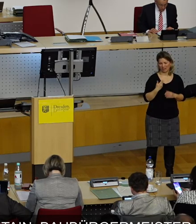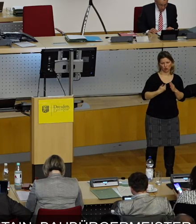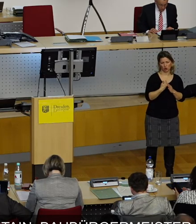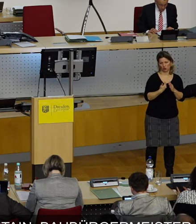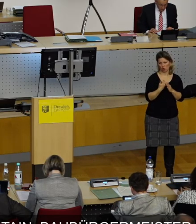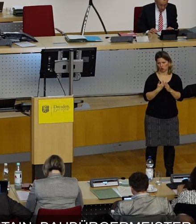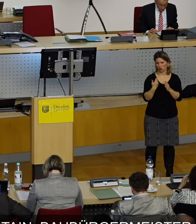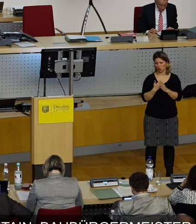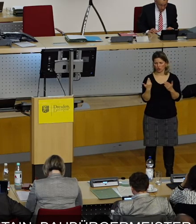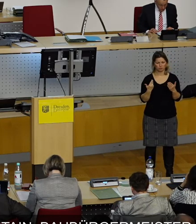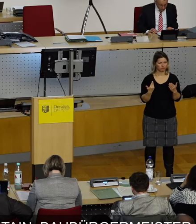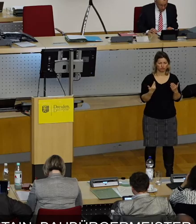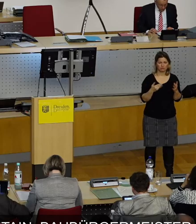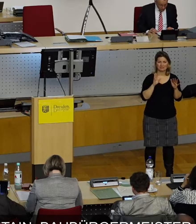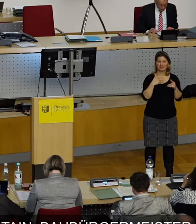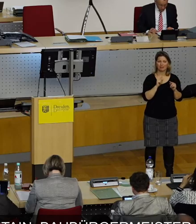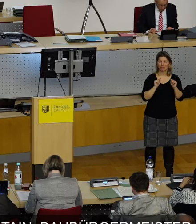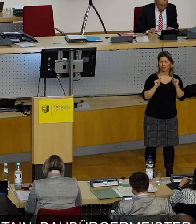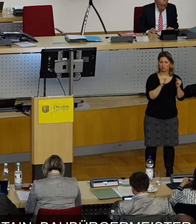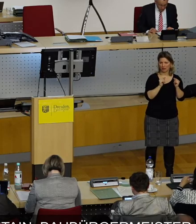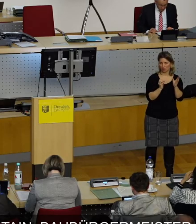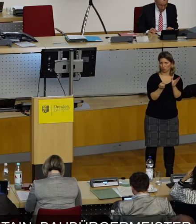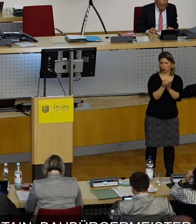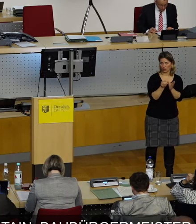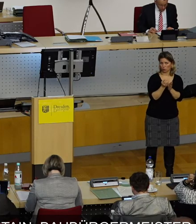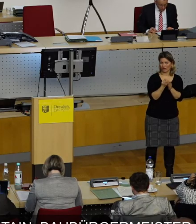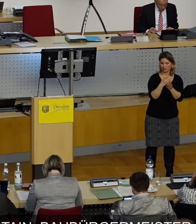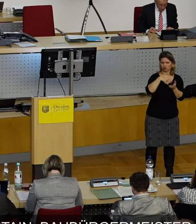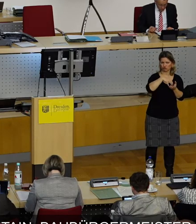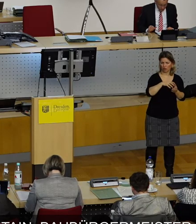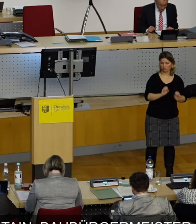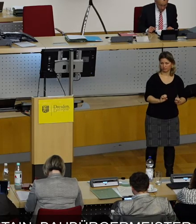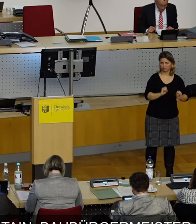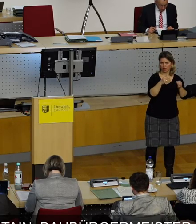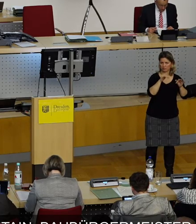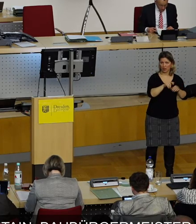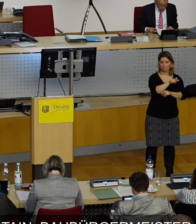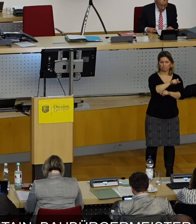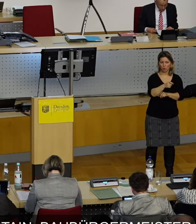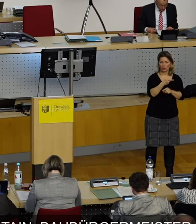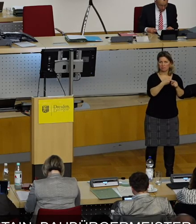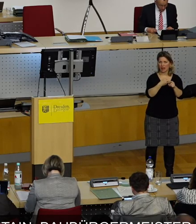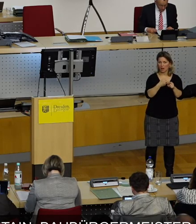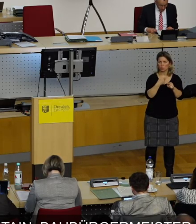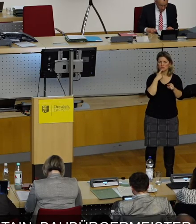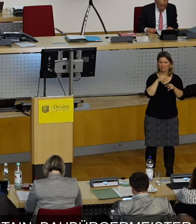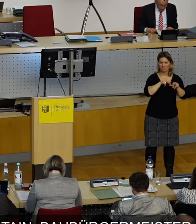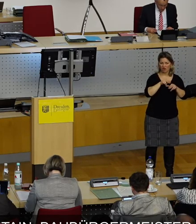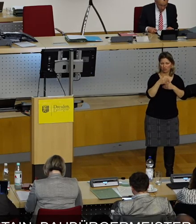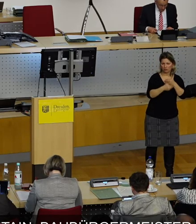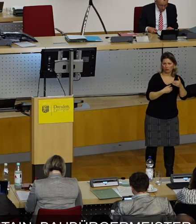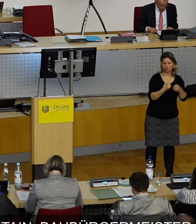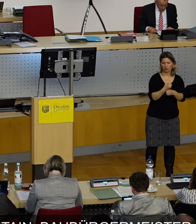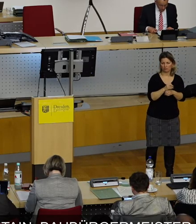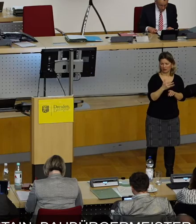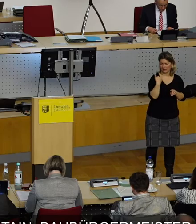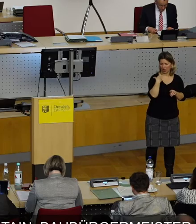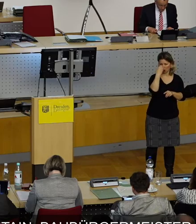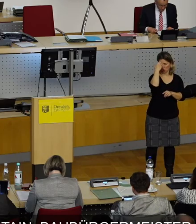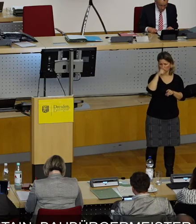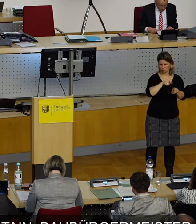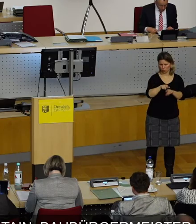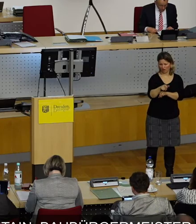haben maßgeblich die Debattenkultur in der Stadt gestärkt. Wir haben sehr viele Bürgerbeteiligungsverfahren gemacht. Das Königsufer wurde gerade schon angesprochen,